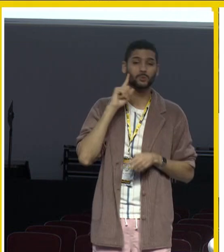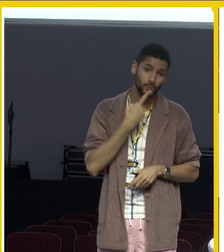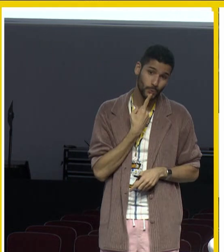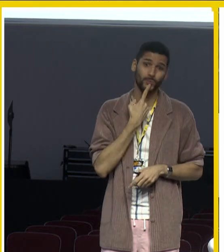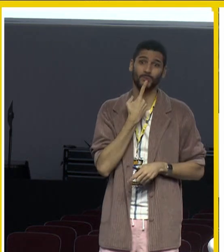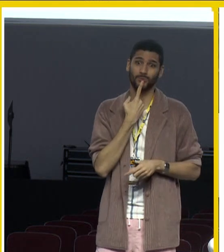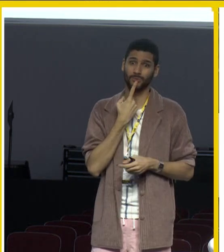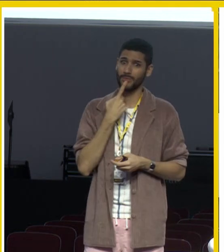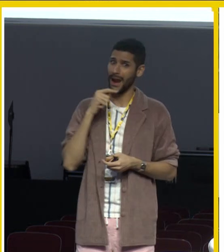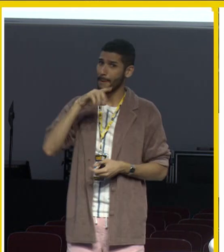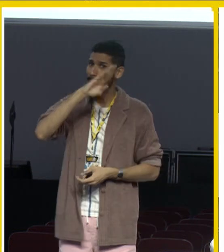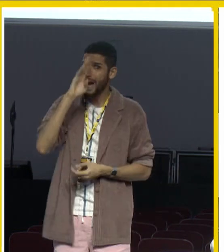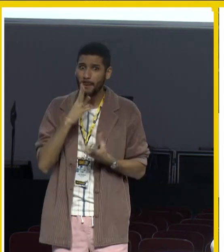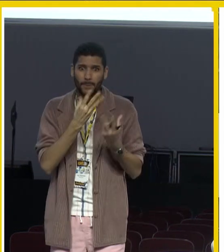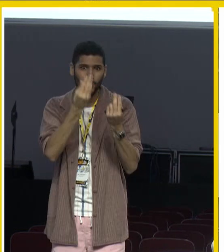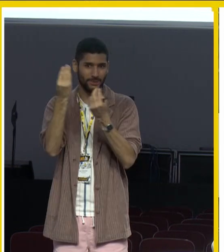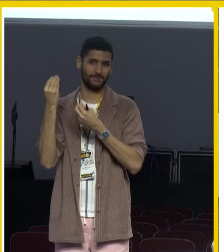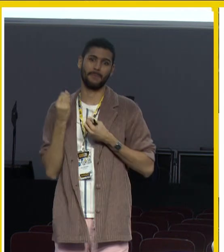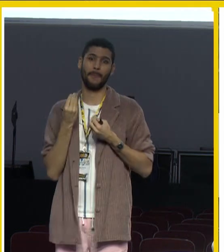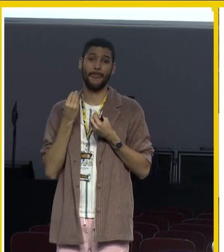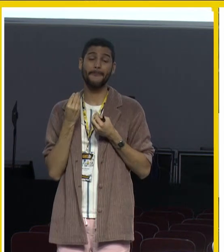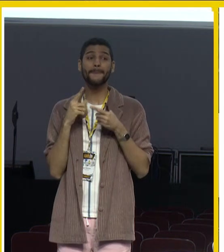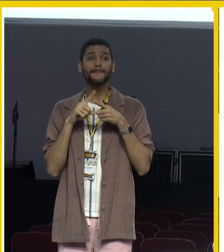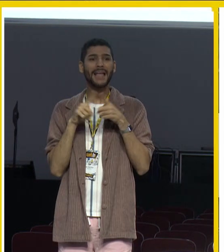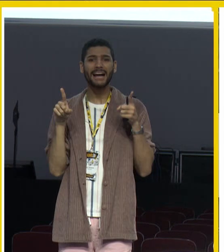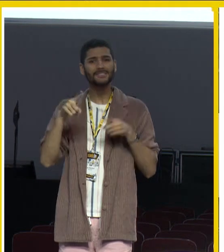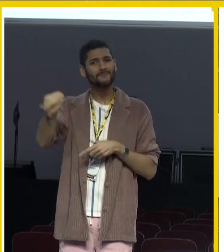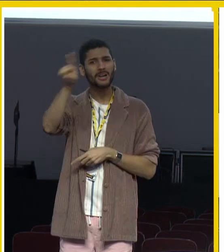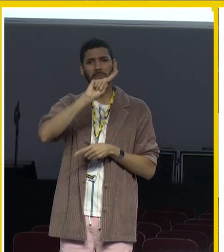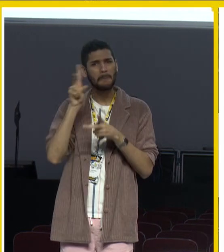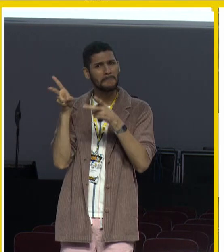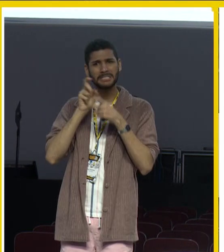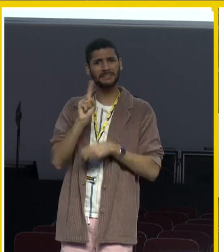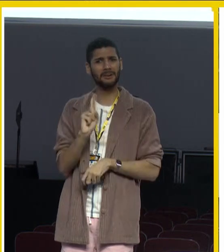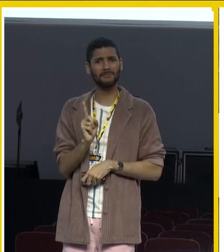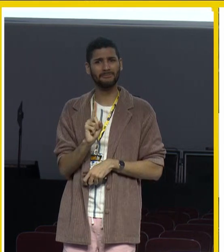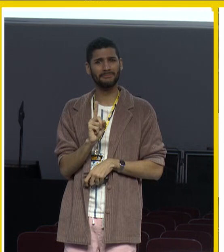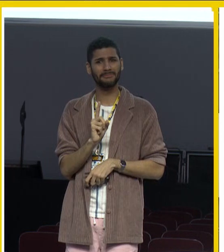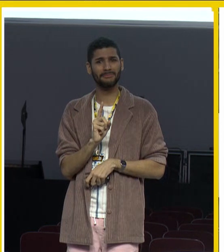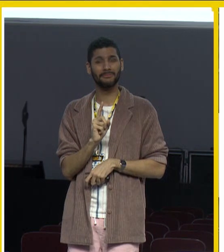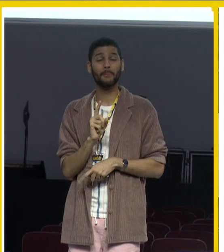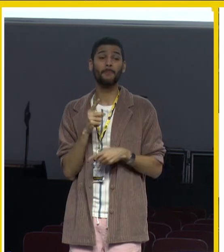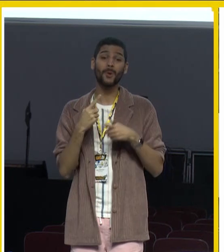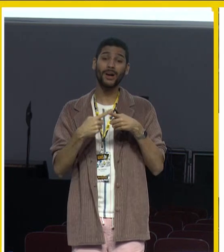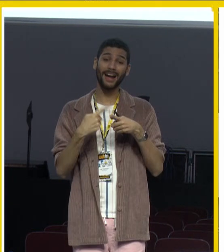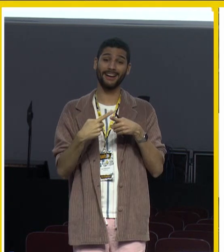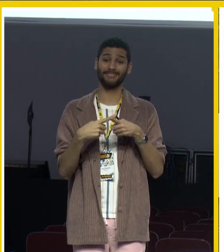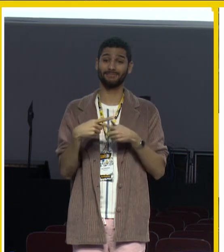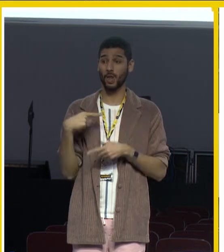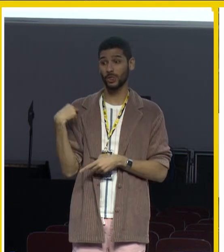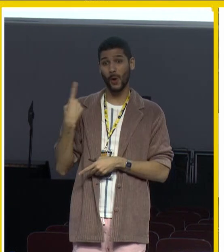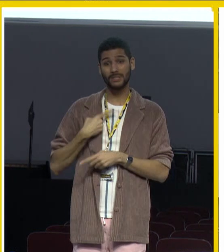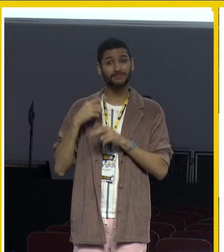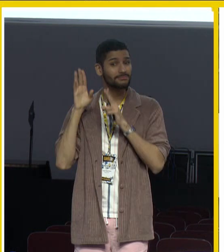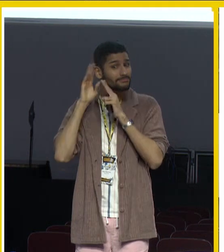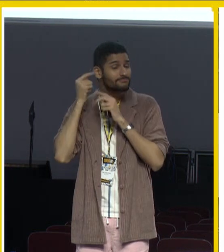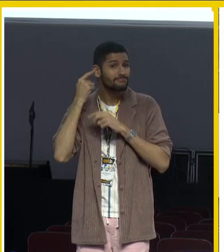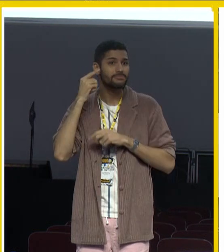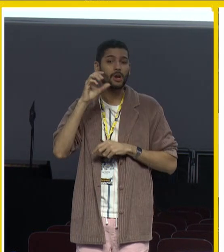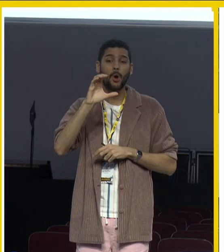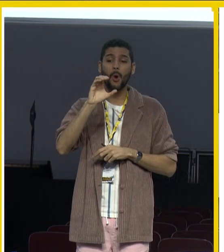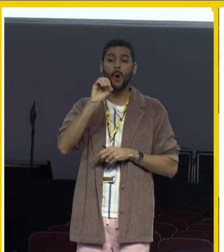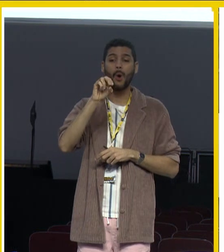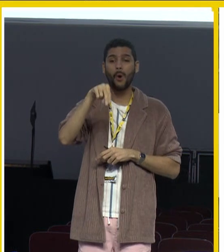com deficiência auditiva então o brasil tem muitos surdos e talvez vocês vão perceber essa comunidade essas